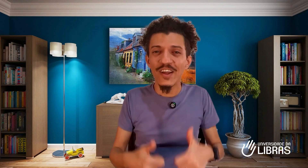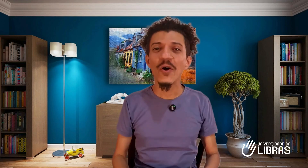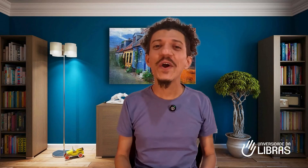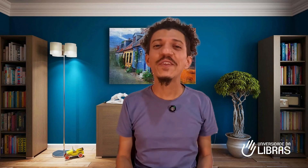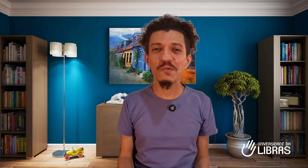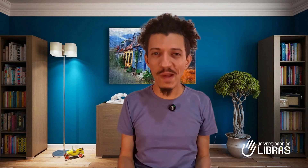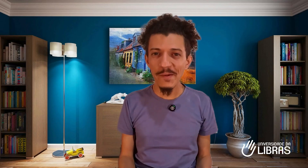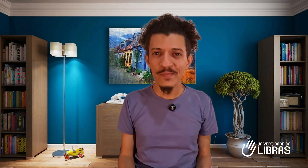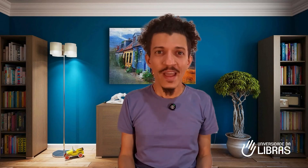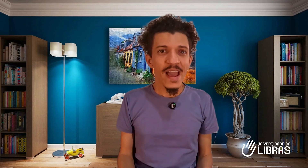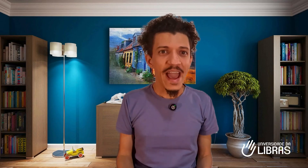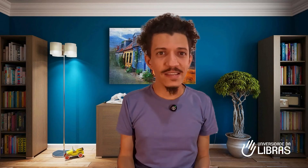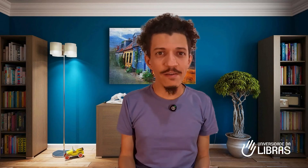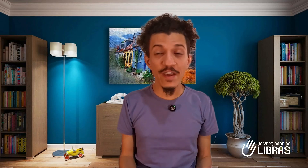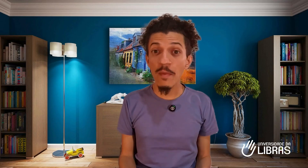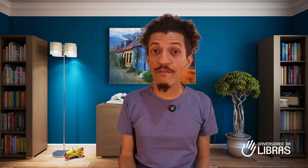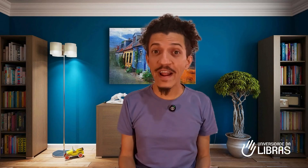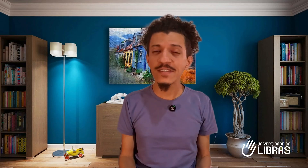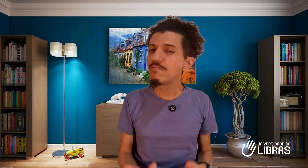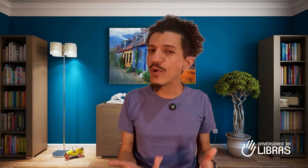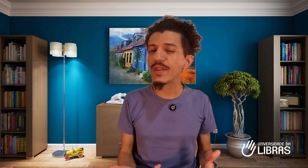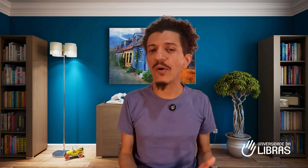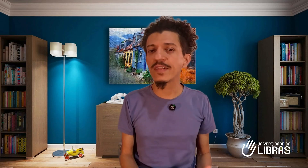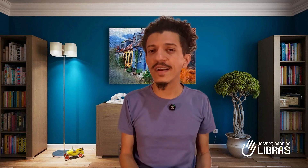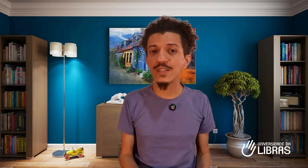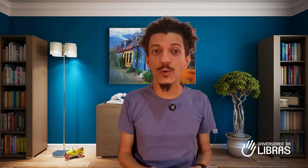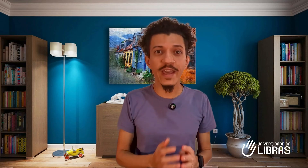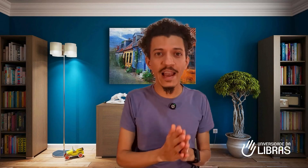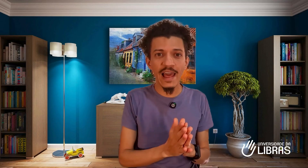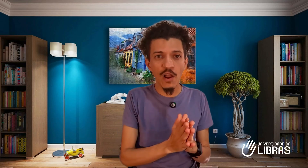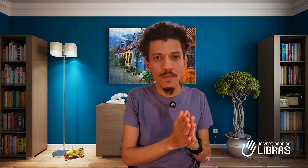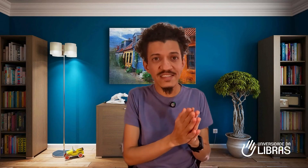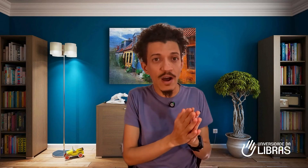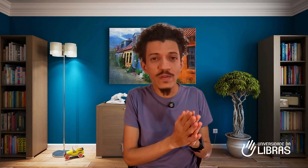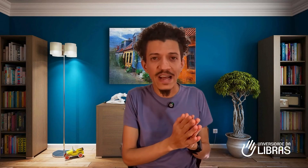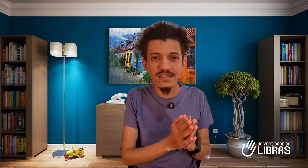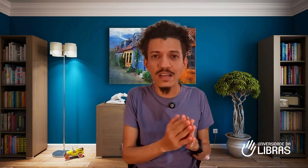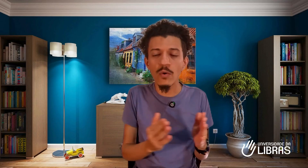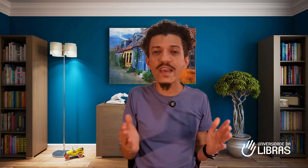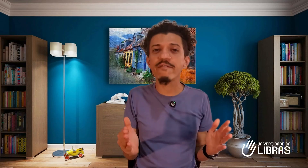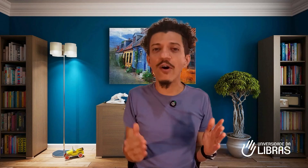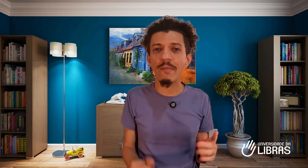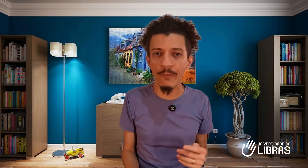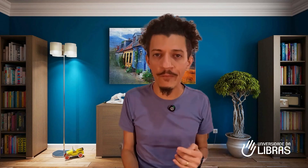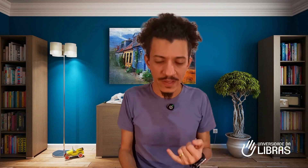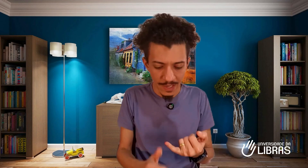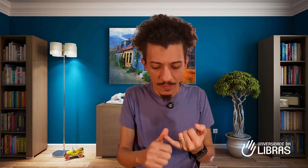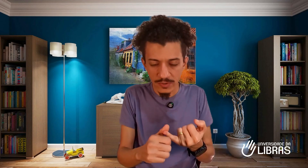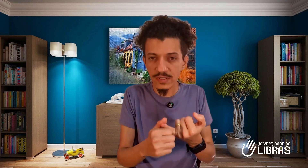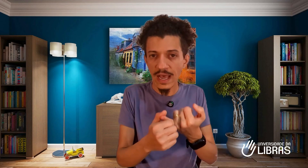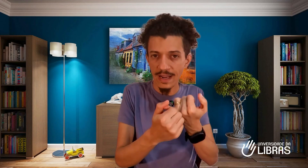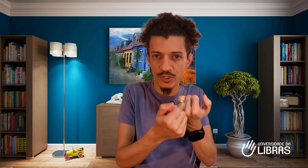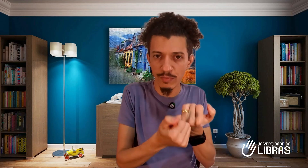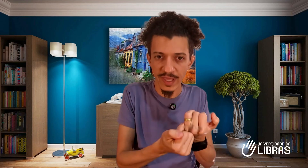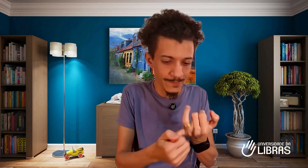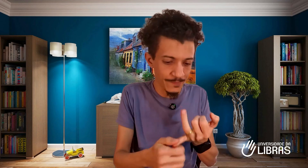Oi, tudo bem? Essa aqui é uma frase muito importante porque ela é uma saudação informal. Você pode usar ela de manhã,